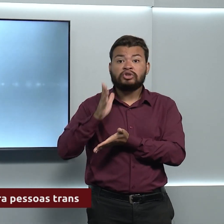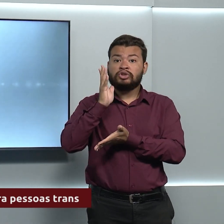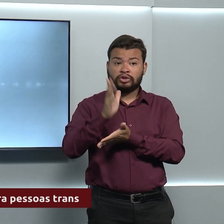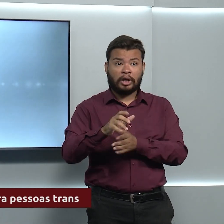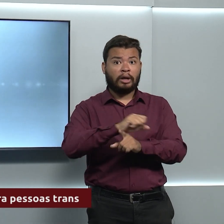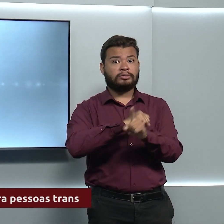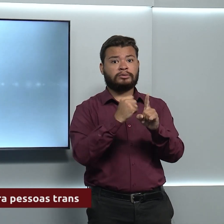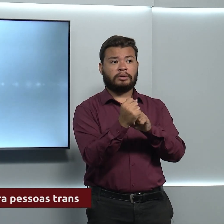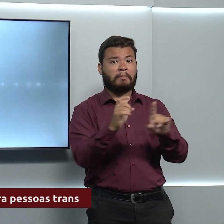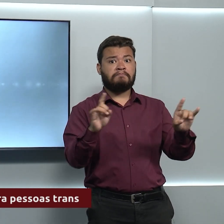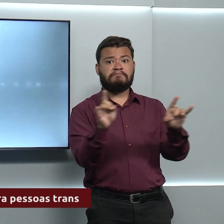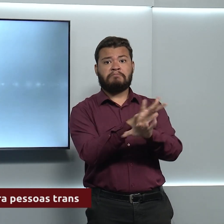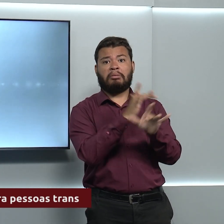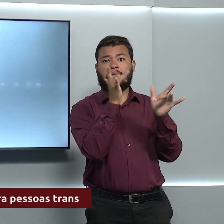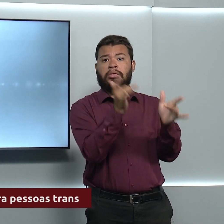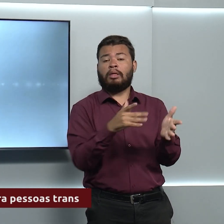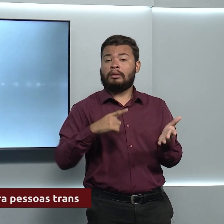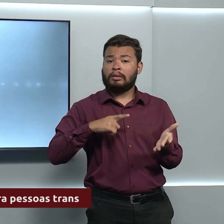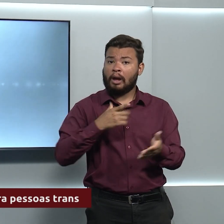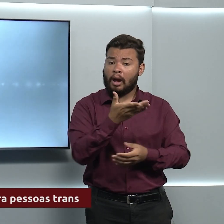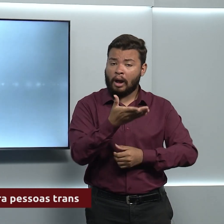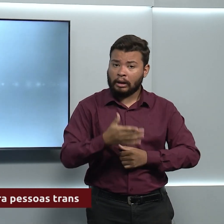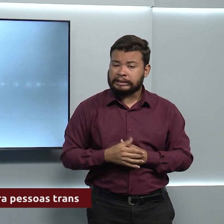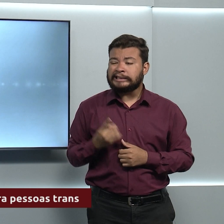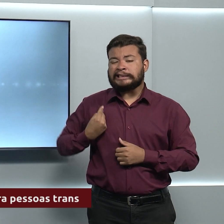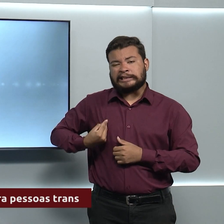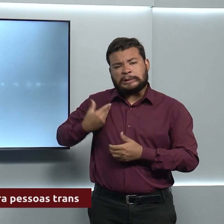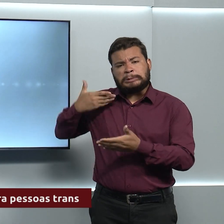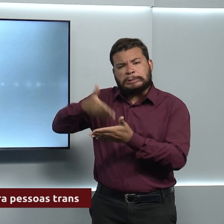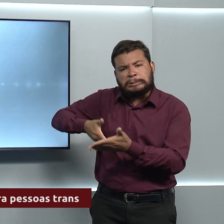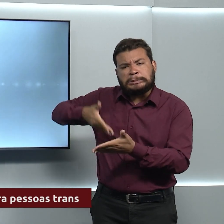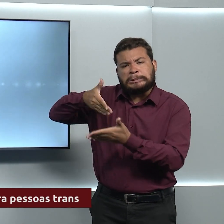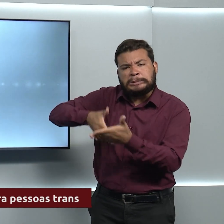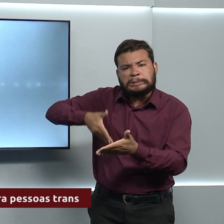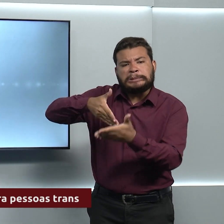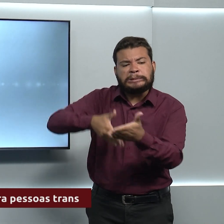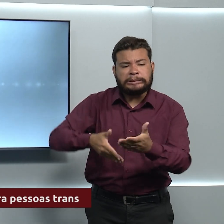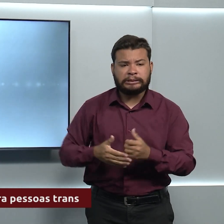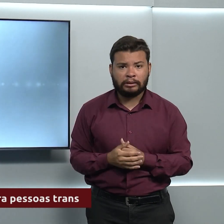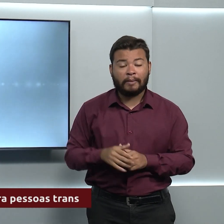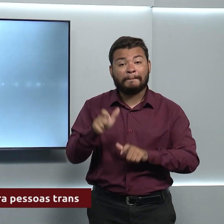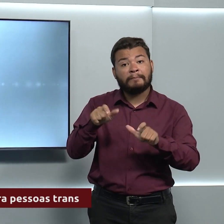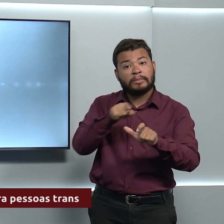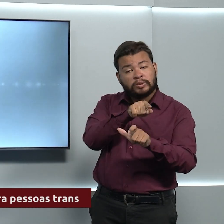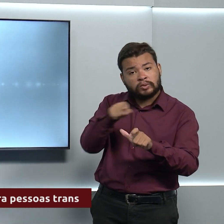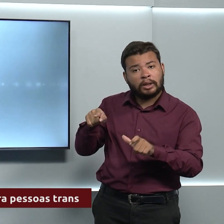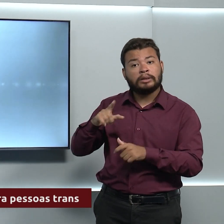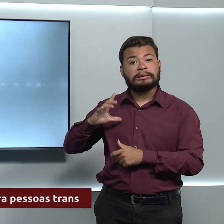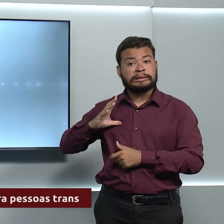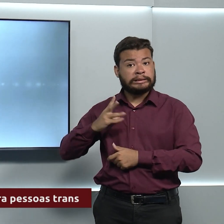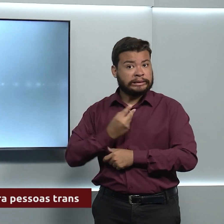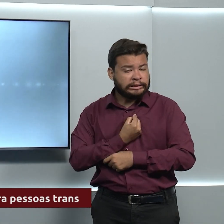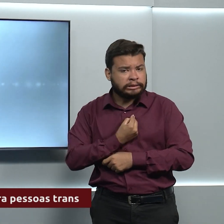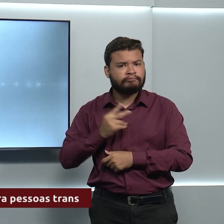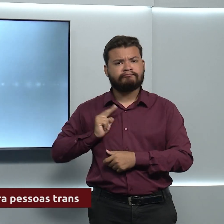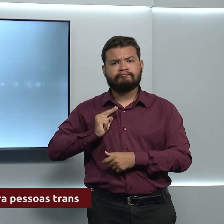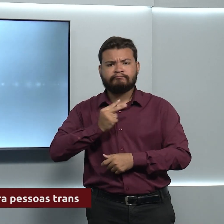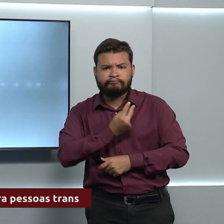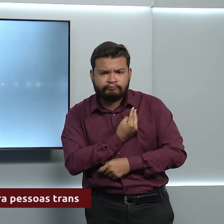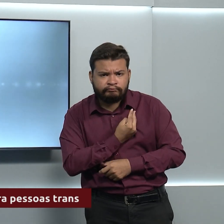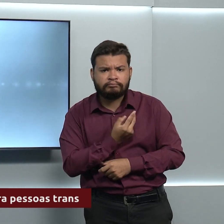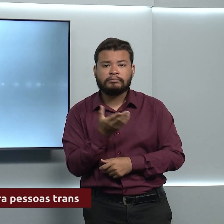e enfrentam dificuldades. Então, o fato de serem pessoas transexuais,